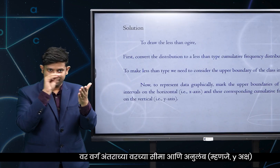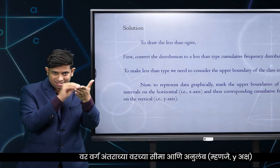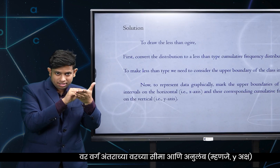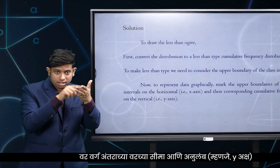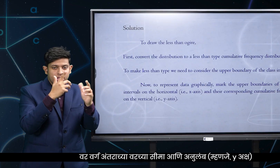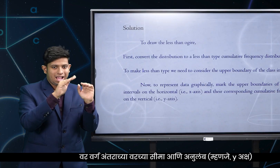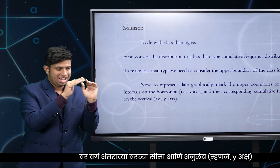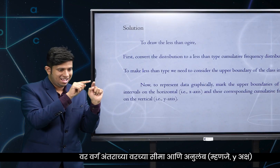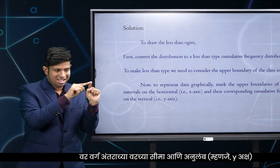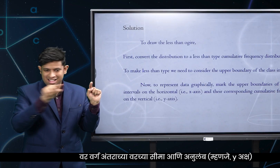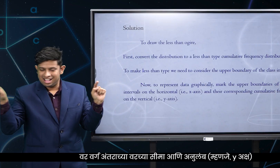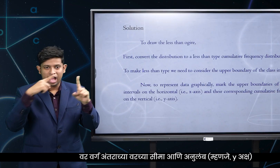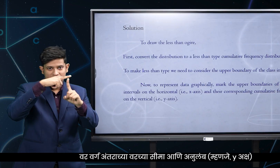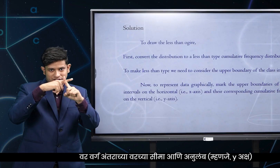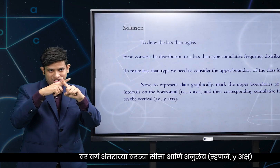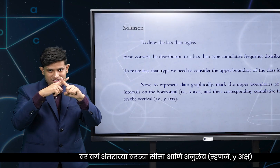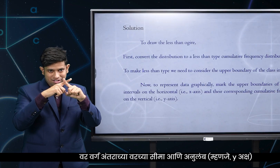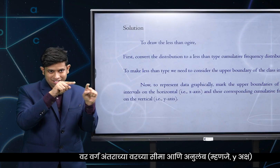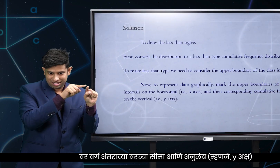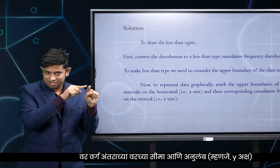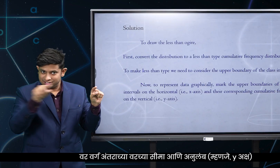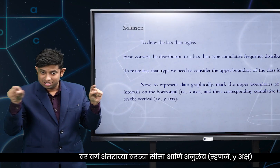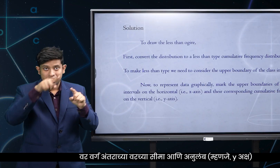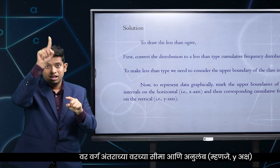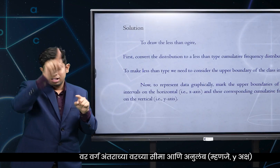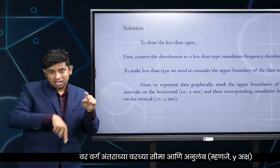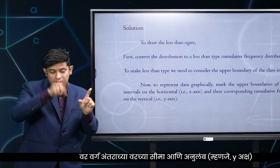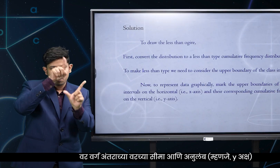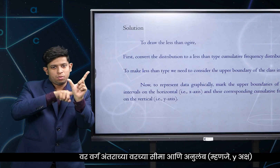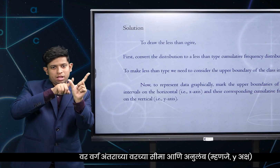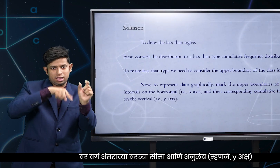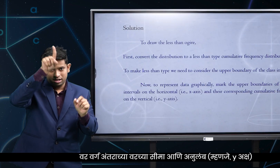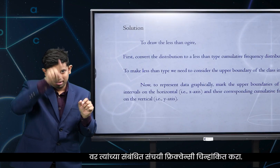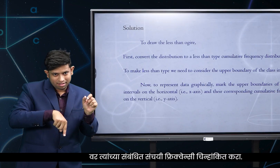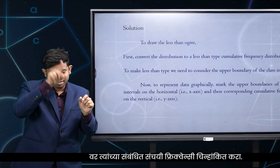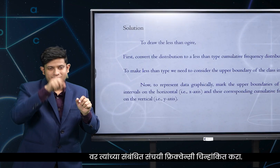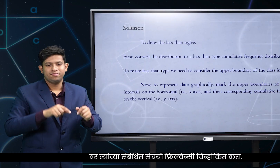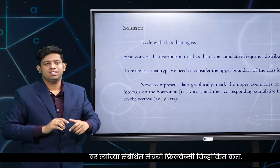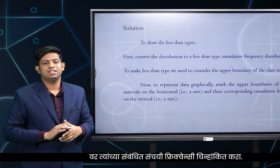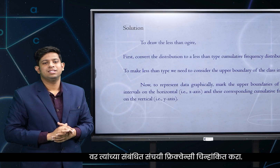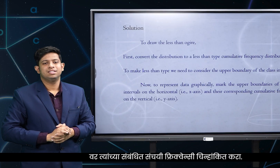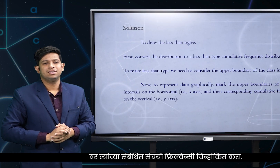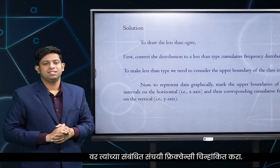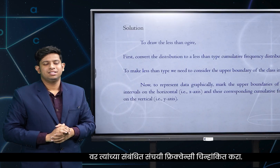वर्ग अंतराच्या वरच्या सीमा आणि अनुलंब म्हणजे वाय अक्ष वर त्यांच्या संबंधित संचयी